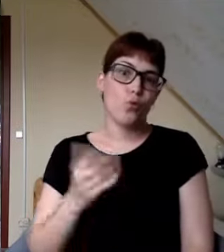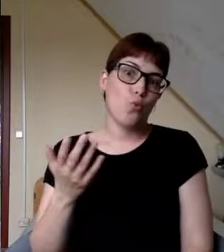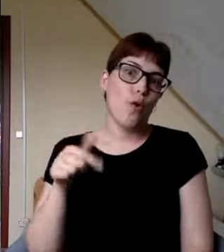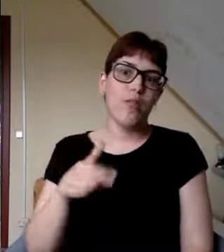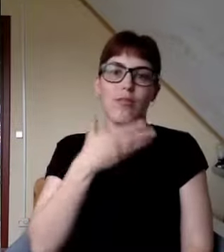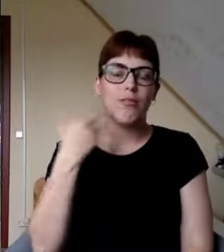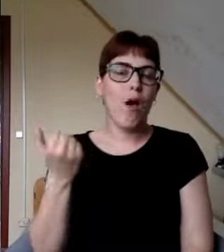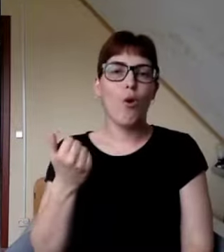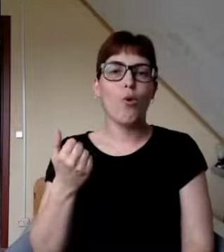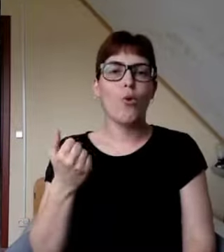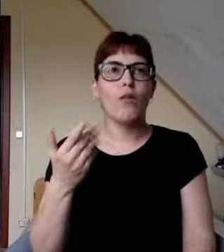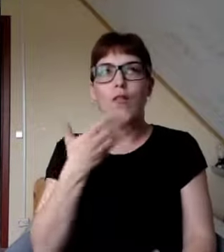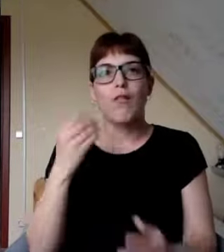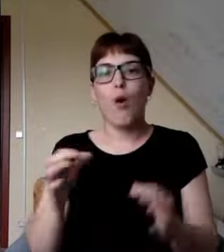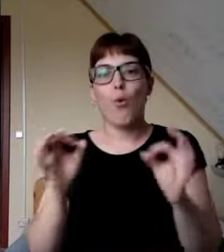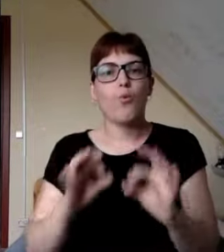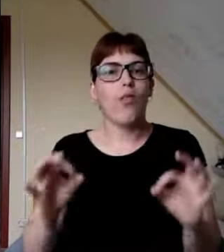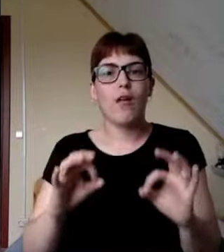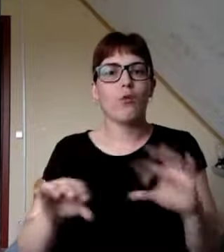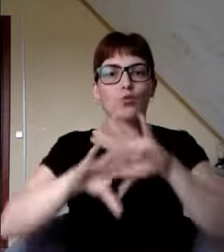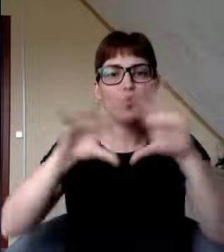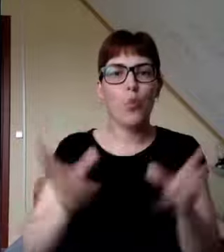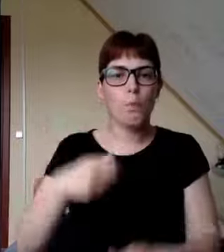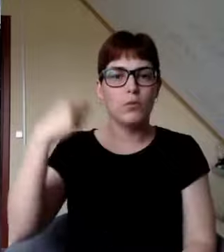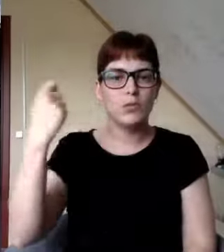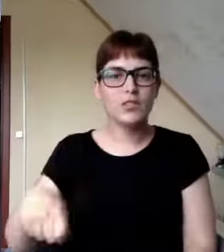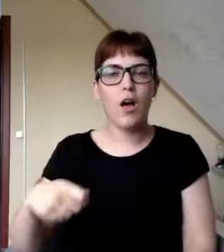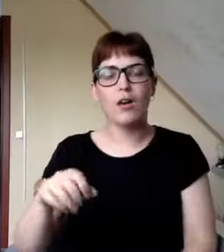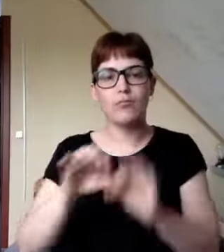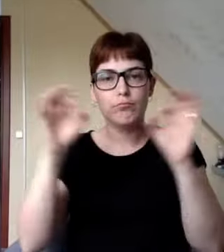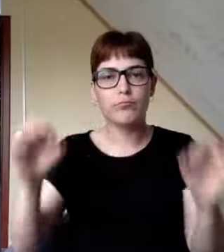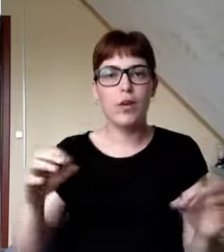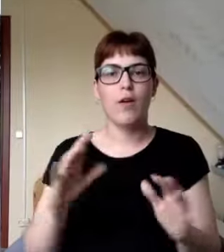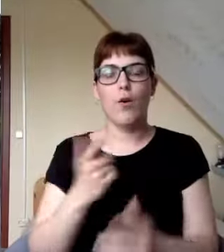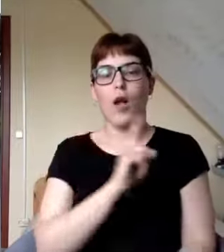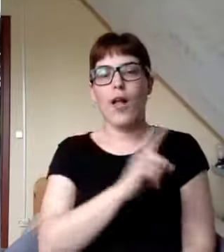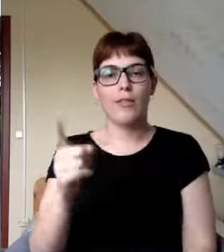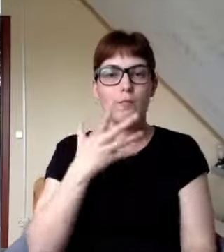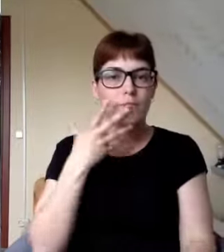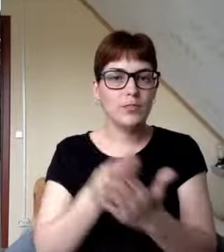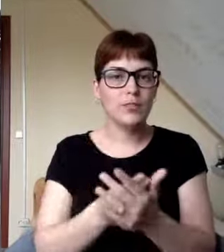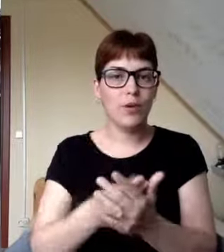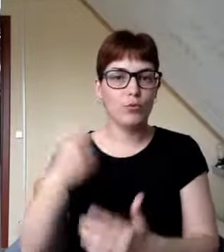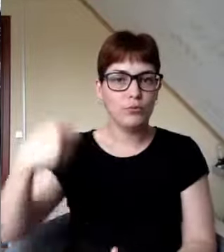te nav nekāds, nav kopīgs, stāds ir atsevišķi katrs,